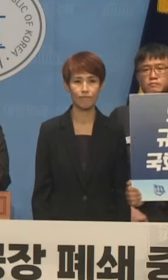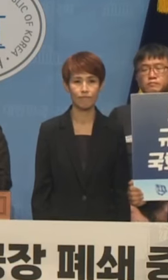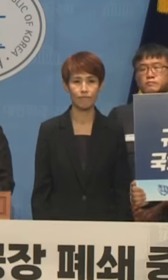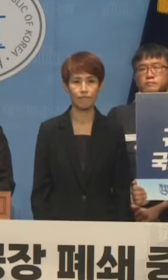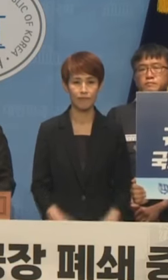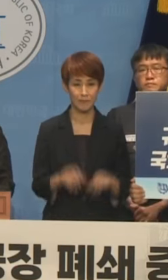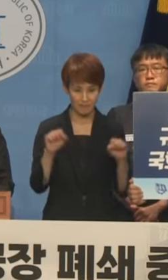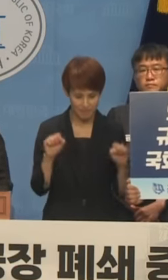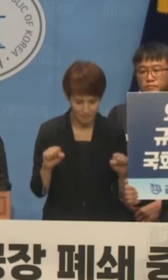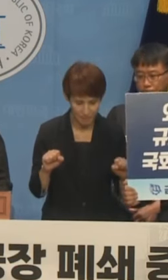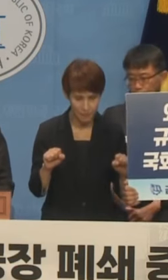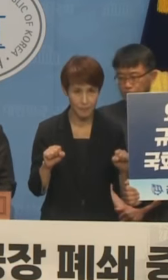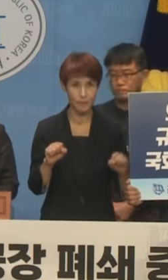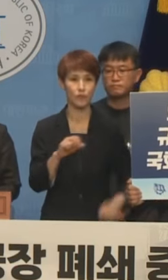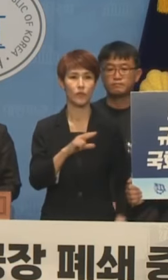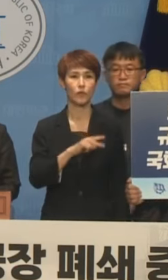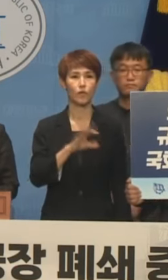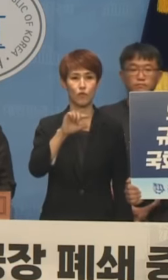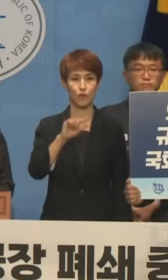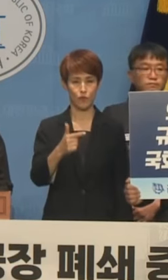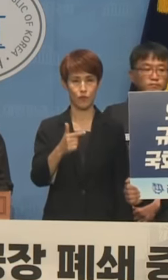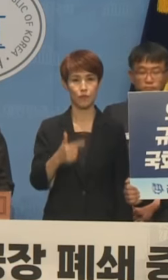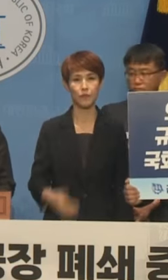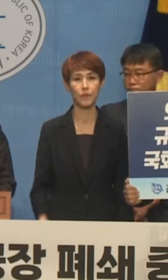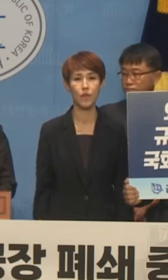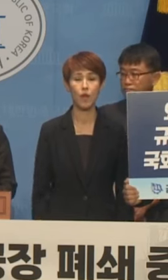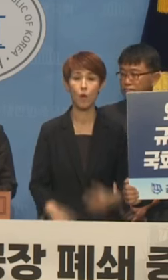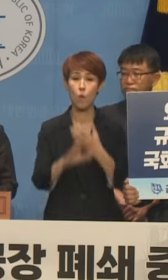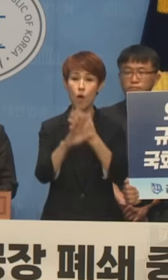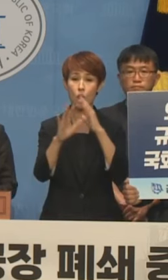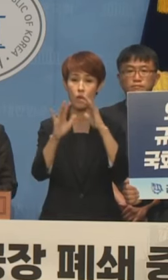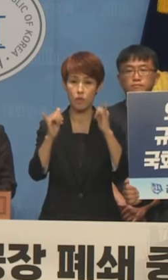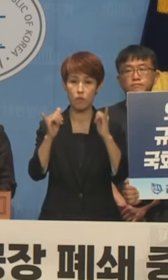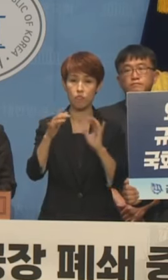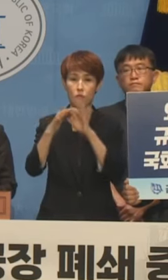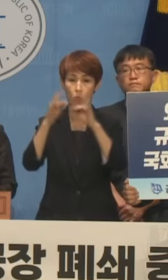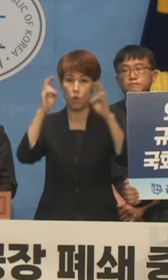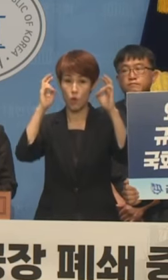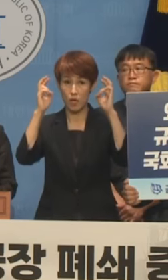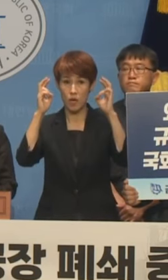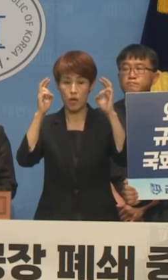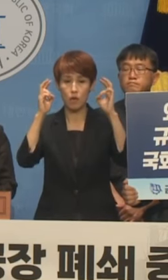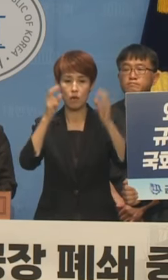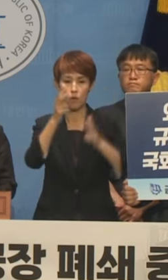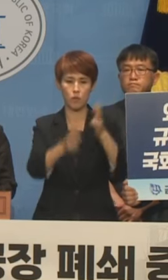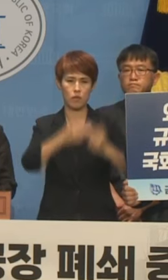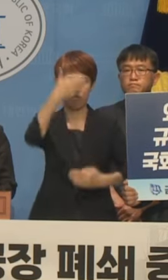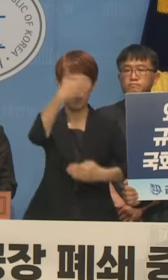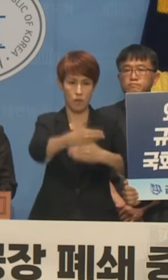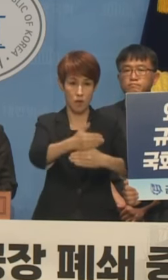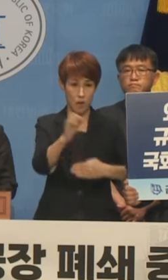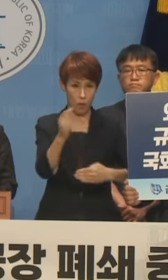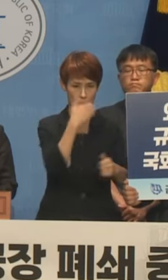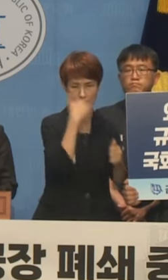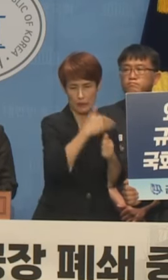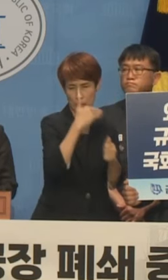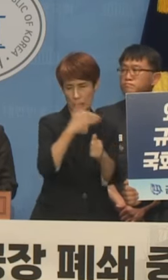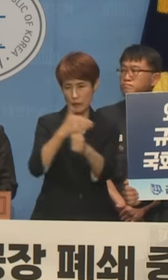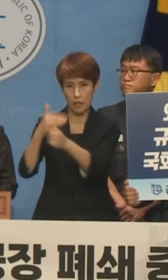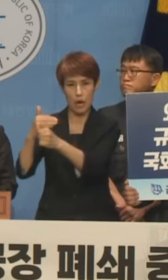안녕하세요. 국회의원 윤미향입니다. 외국인 투자기업의 일방적인 공장 폐쇄로 인한 대량 해고